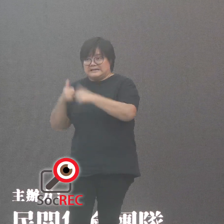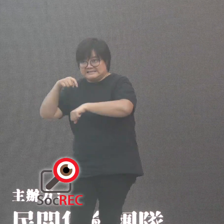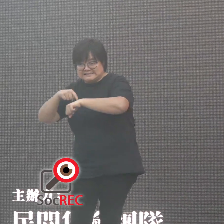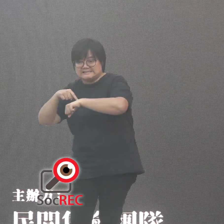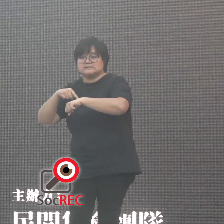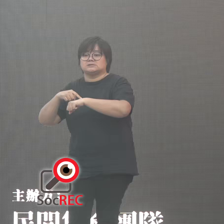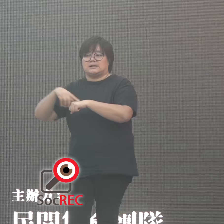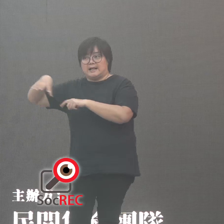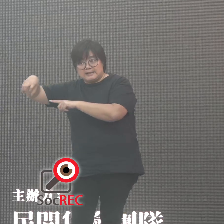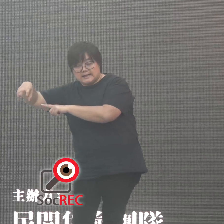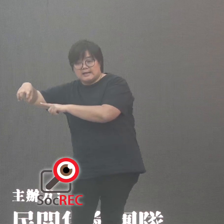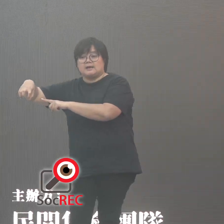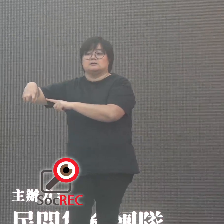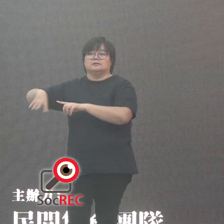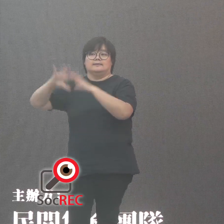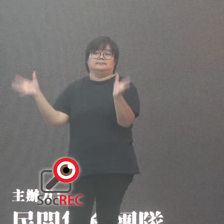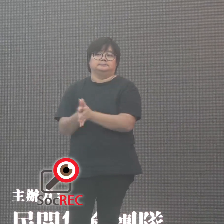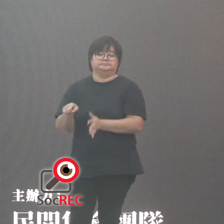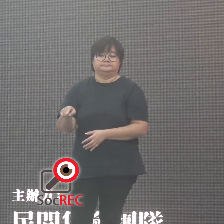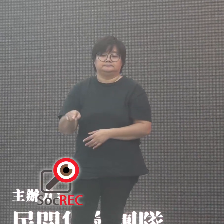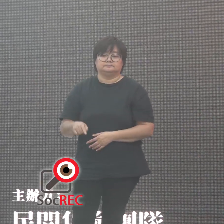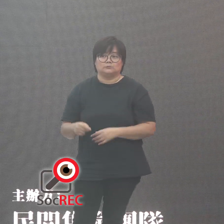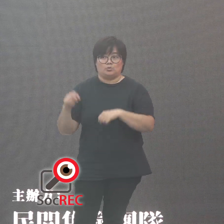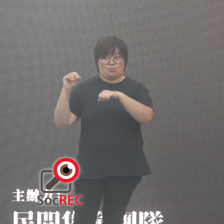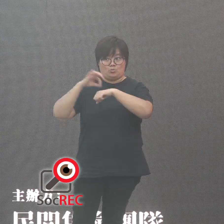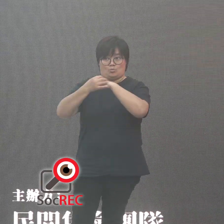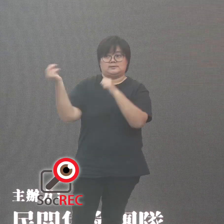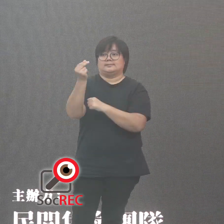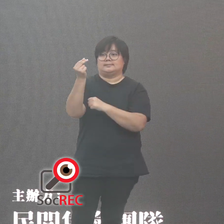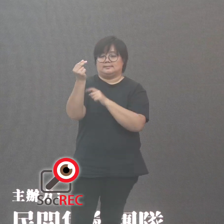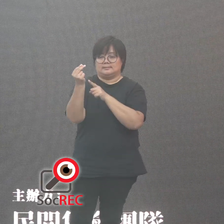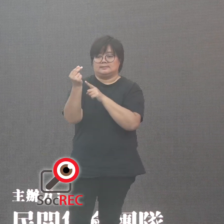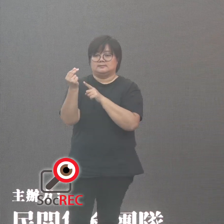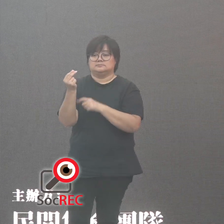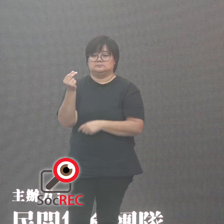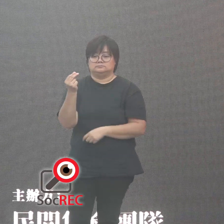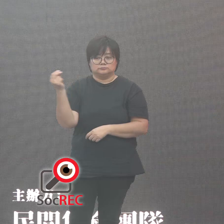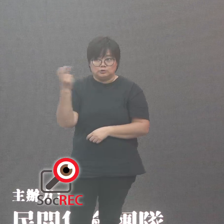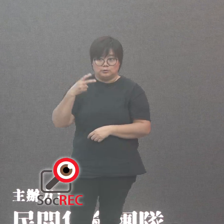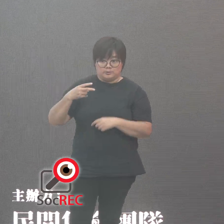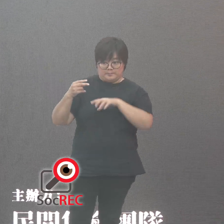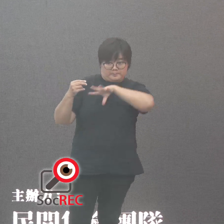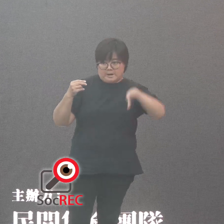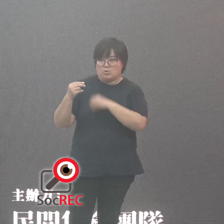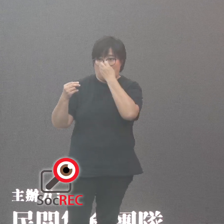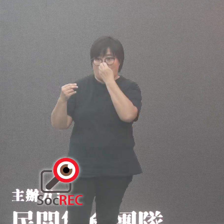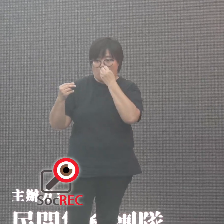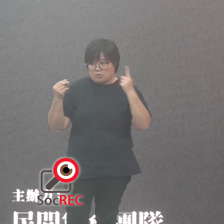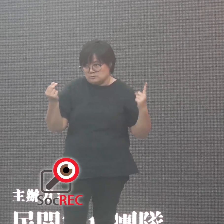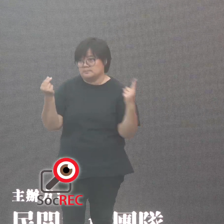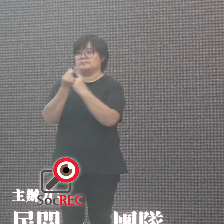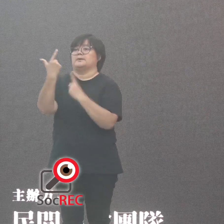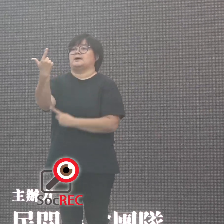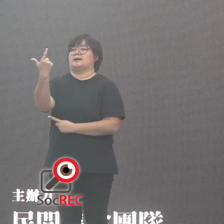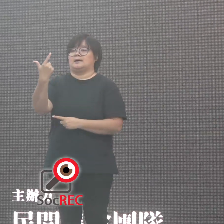係美國、德國、英國、澳洲、紐西蘭、比利時同埋加拿大，加埋香港就有8個地方。